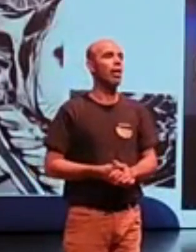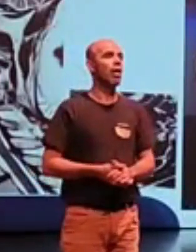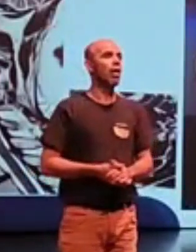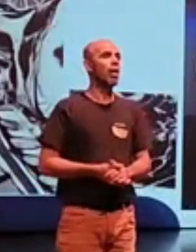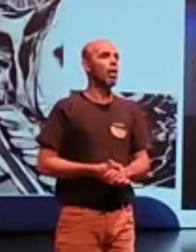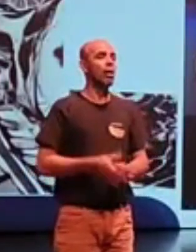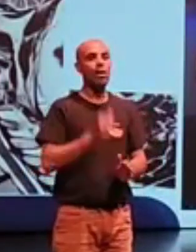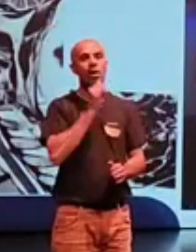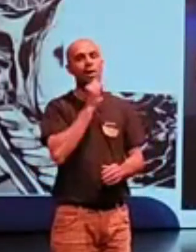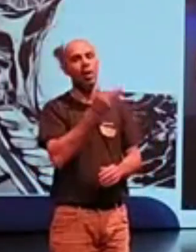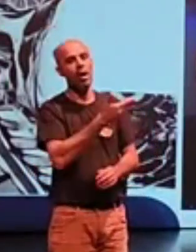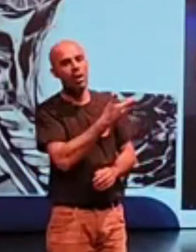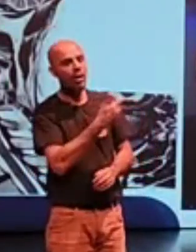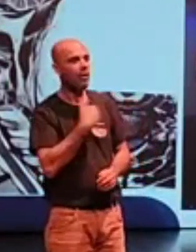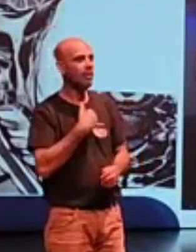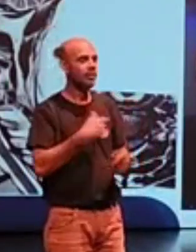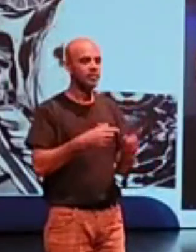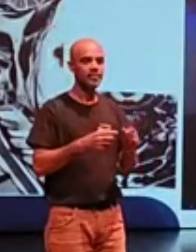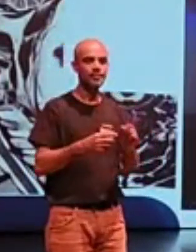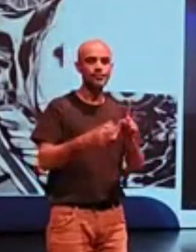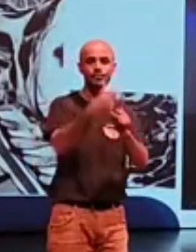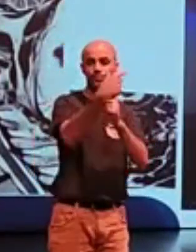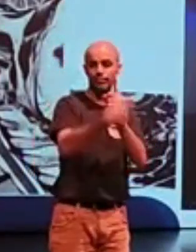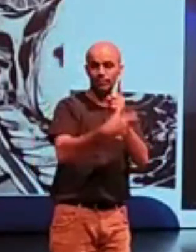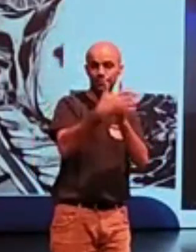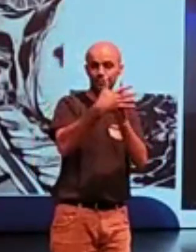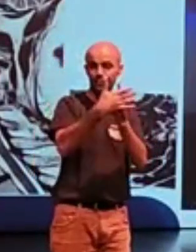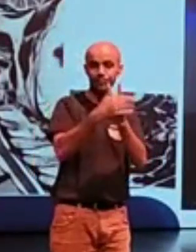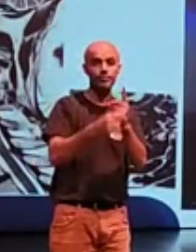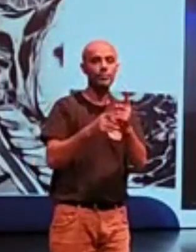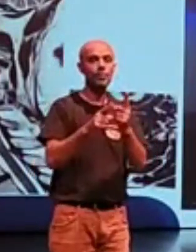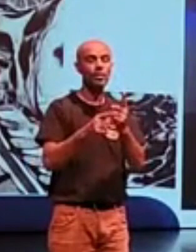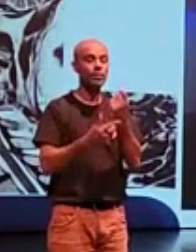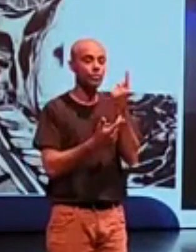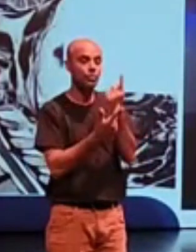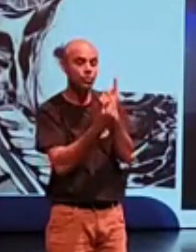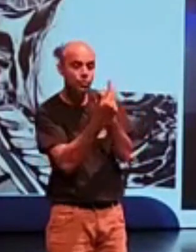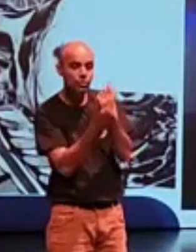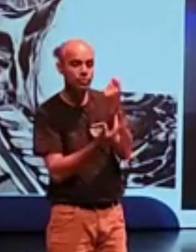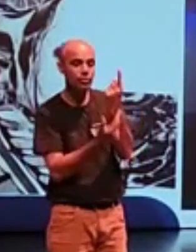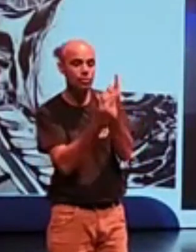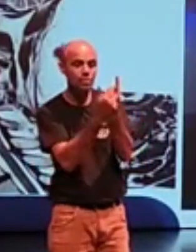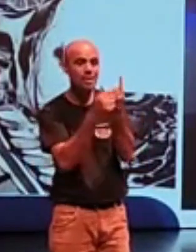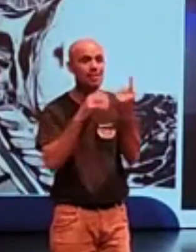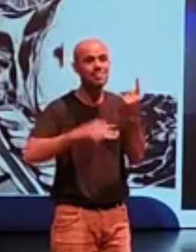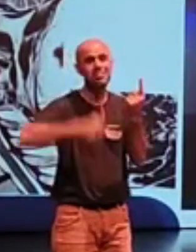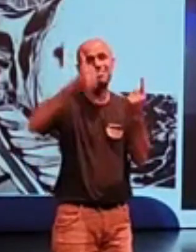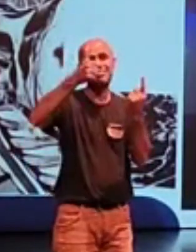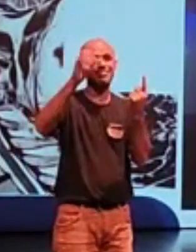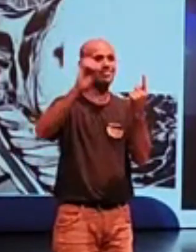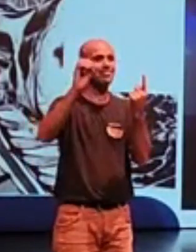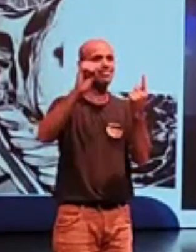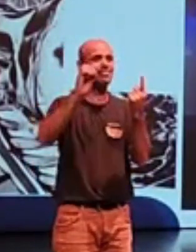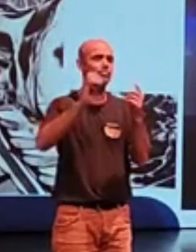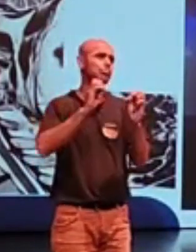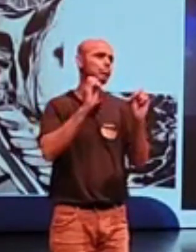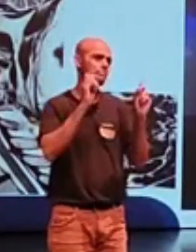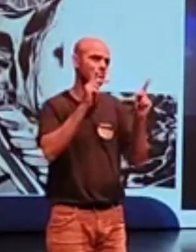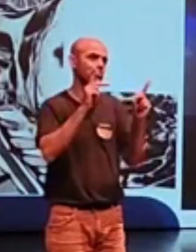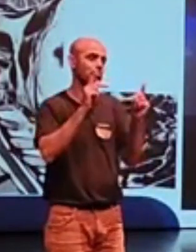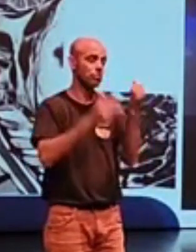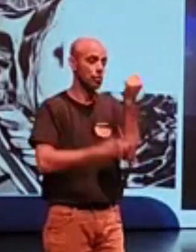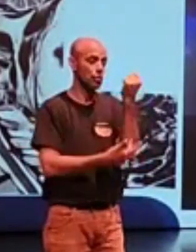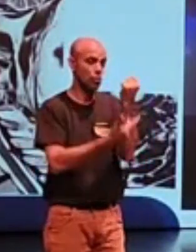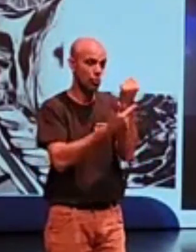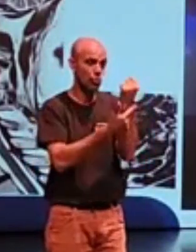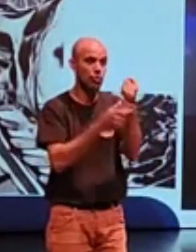Por exemplo aqui, esse aqui é um paciente, que eu sei que o pessoal fala assim, poxa doutor, eu operei e não melhorei. Tudo bem, procure um cirurgião da